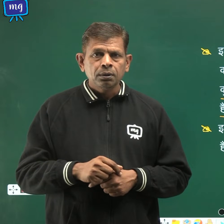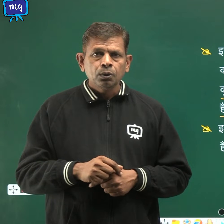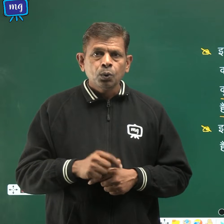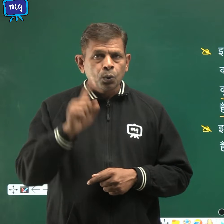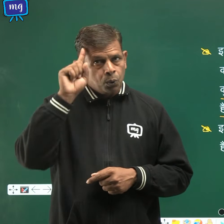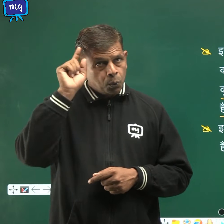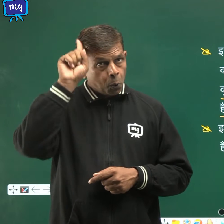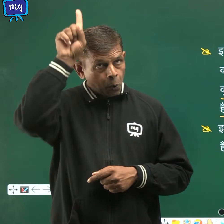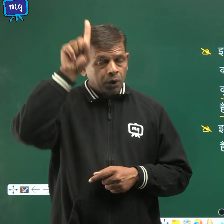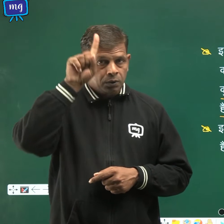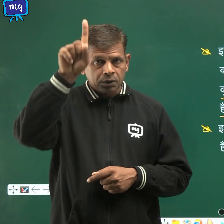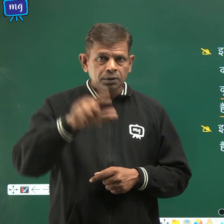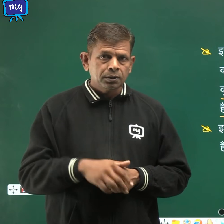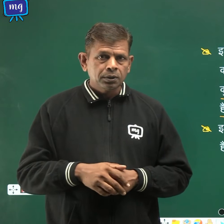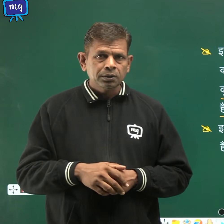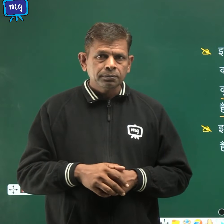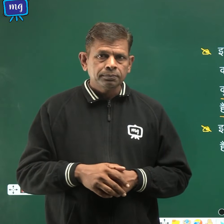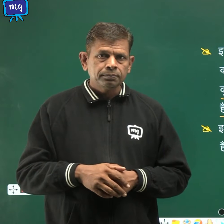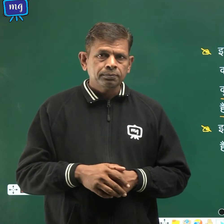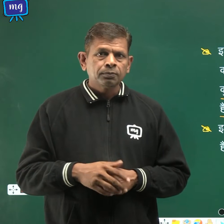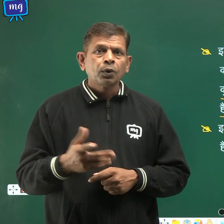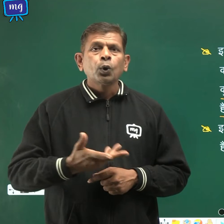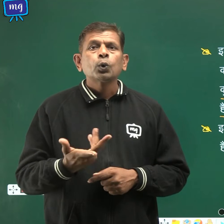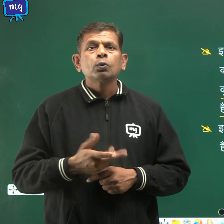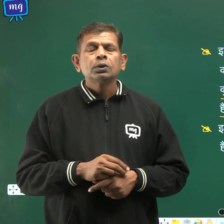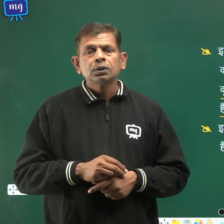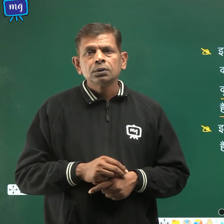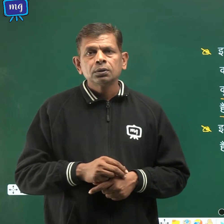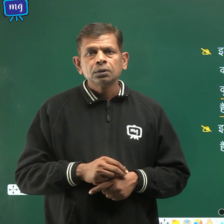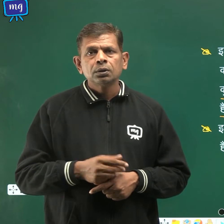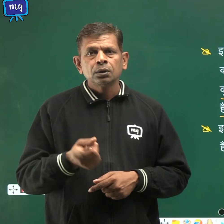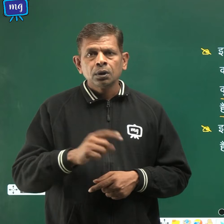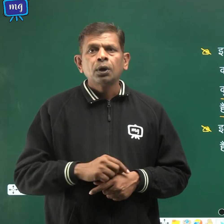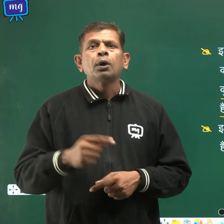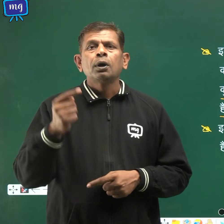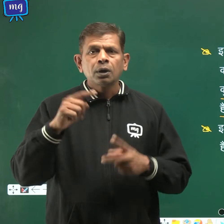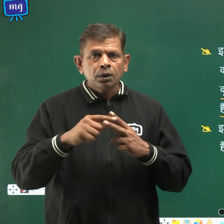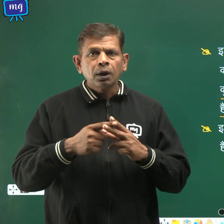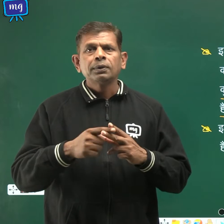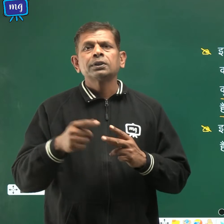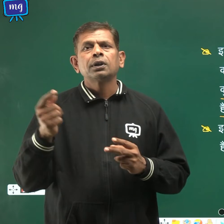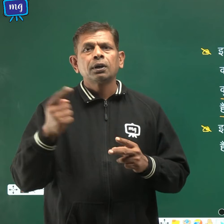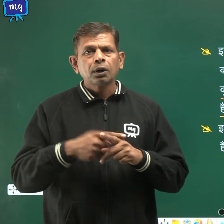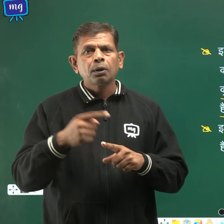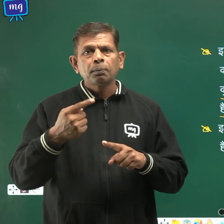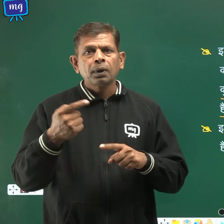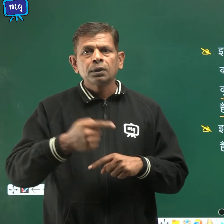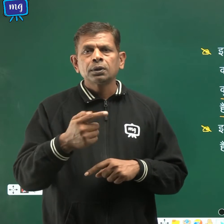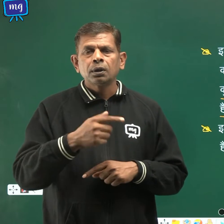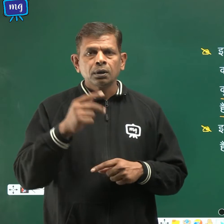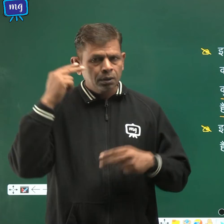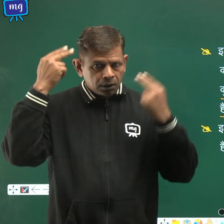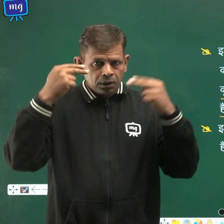खड़े हो जाते हैं। क्यों होते हैं? आवेश के कारण।